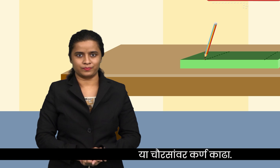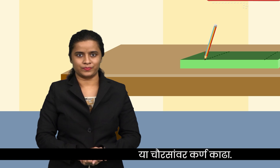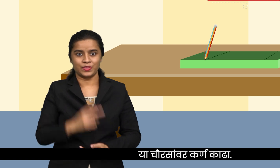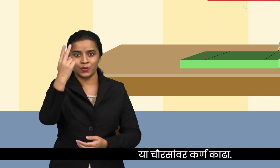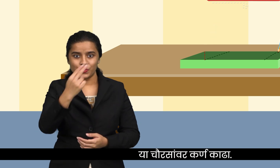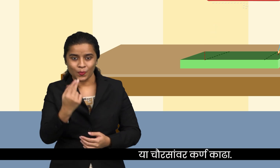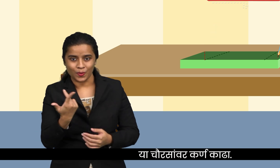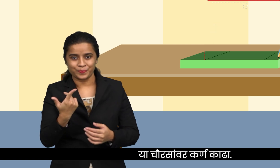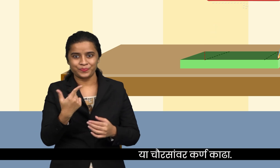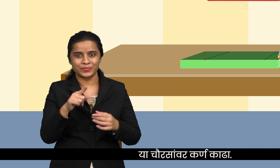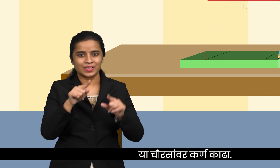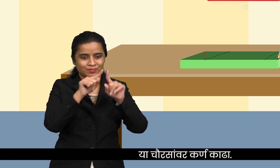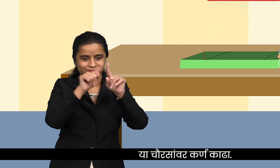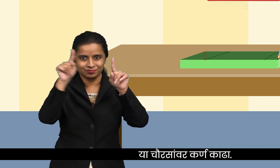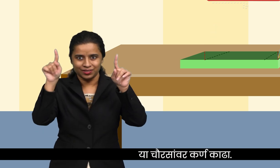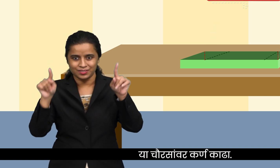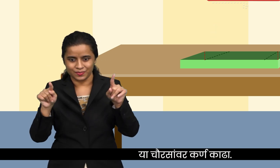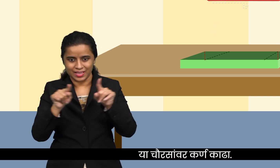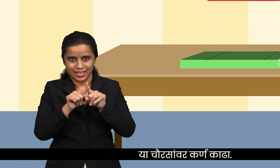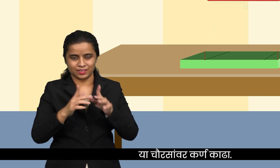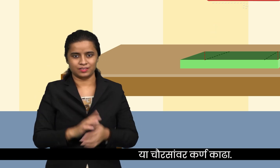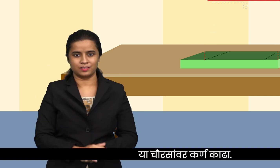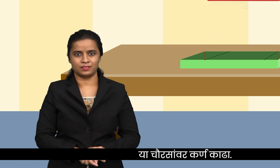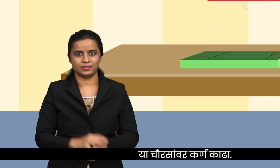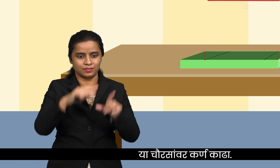या चौरसावर कर्ण काढा.